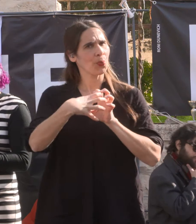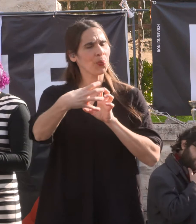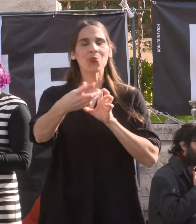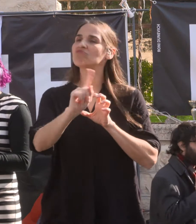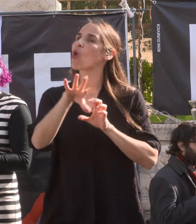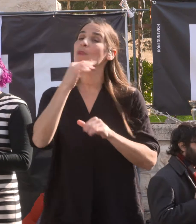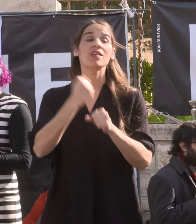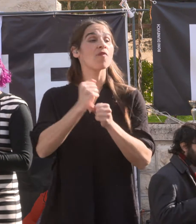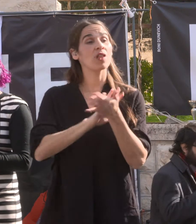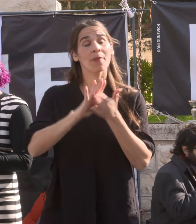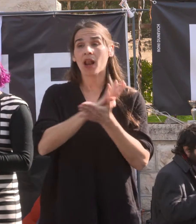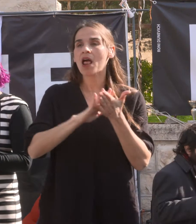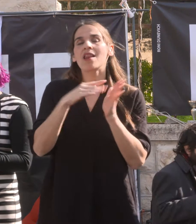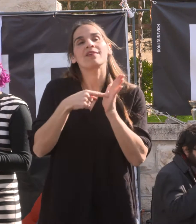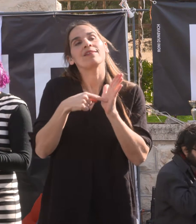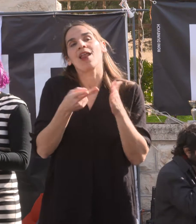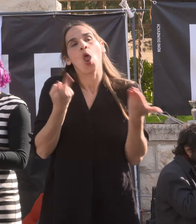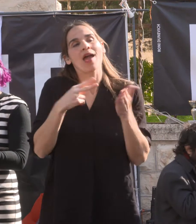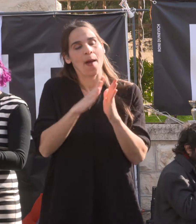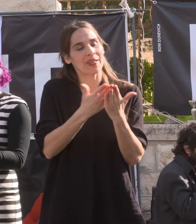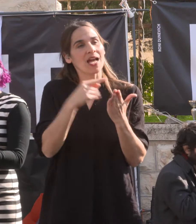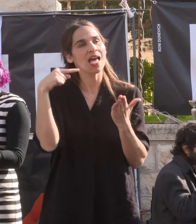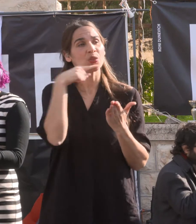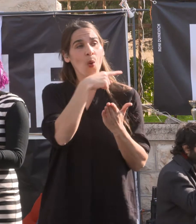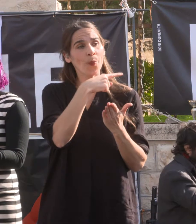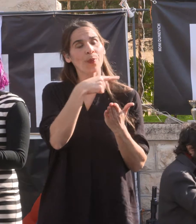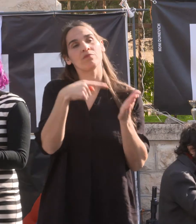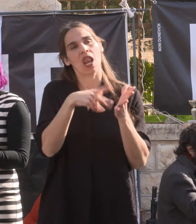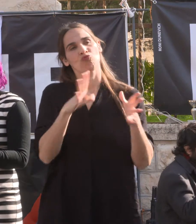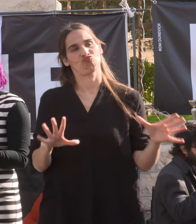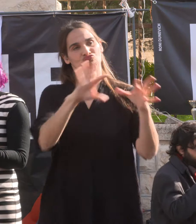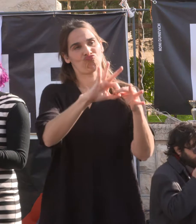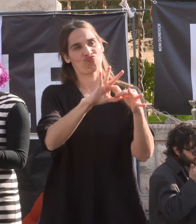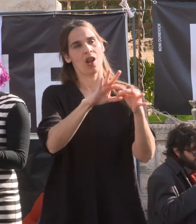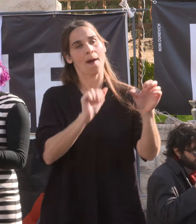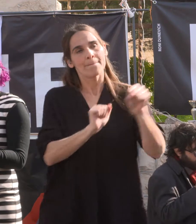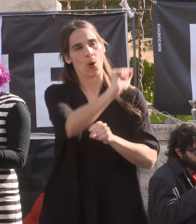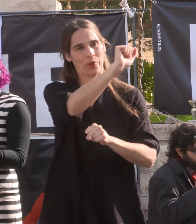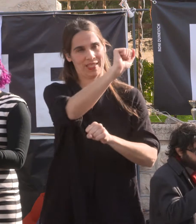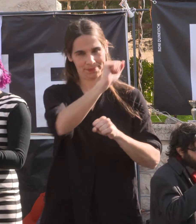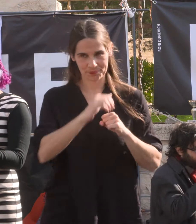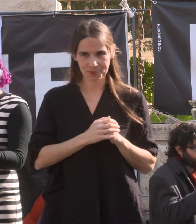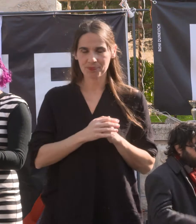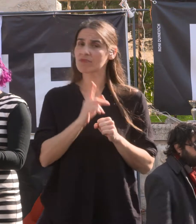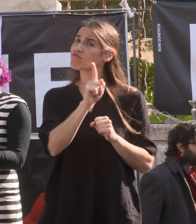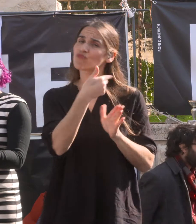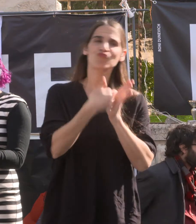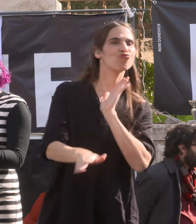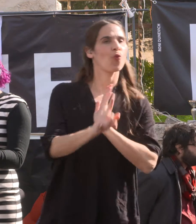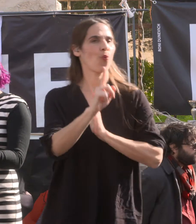למצוא עבודה כלל, מכיוון שלא היה לו פנקס אדום בשל השתייכותו למורדים. אך הוא לא